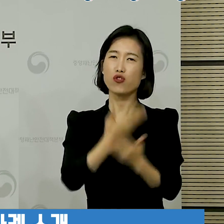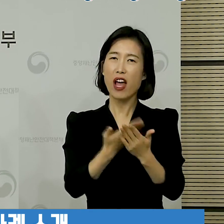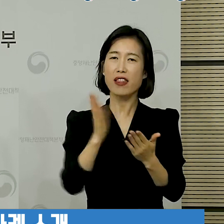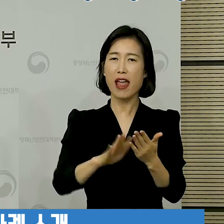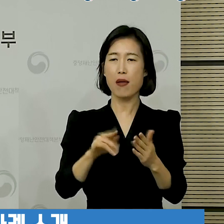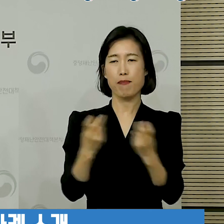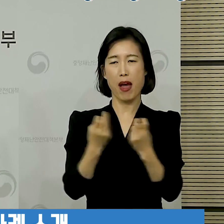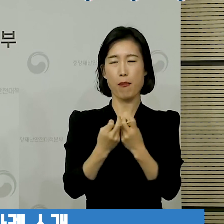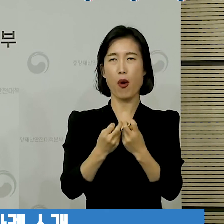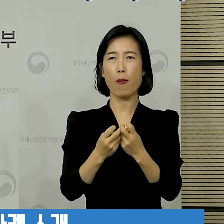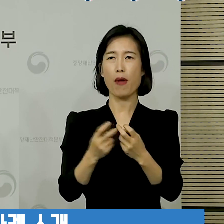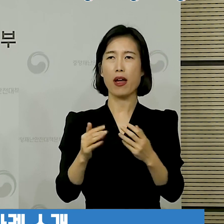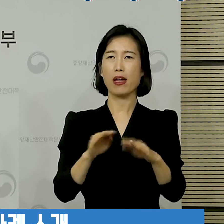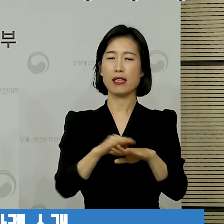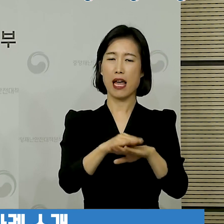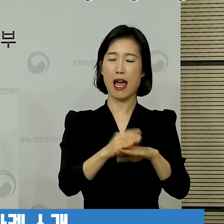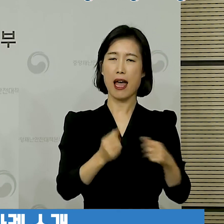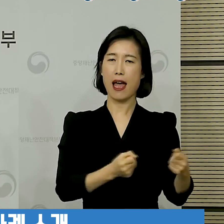스루라든지 그러니까